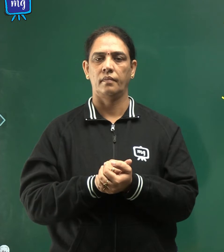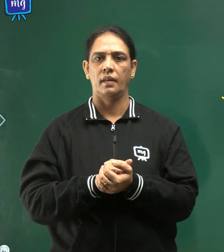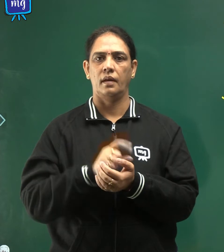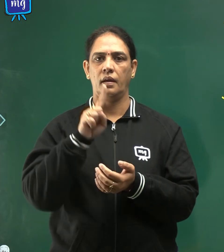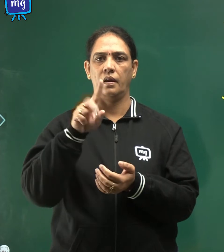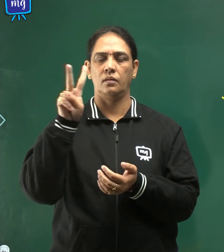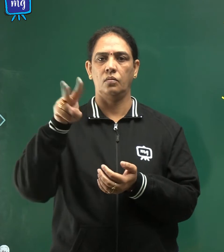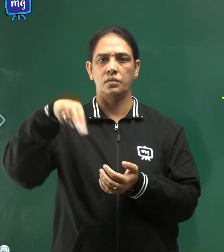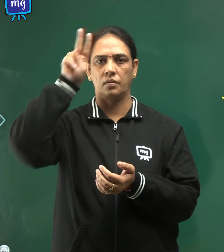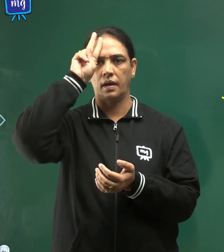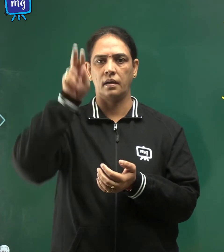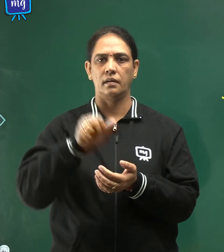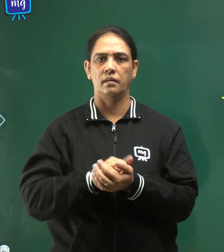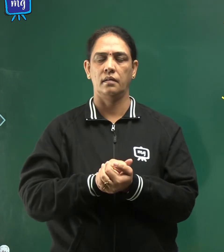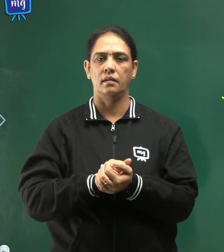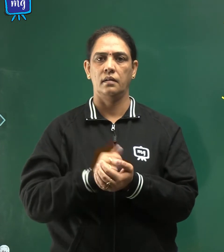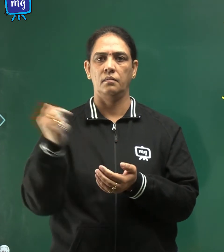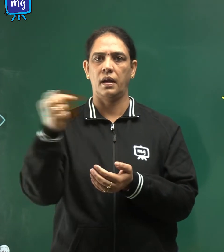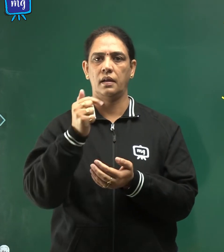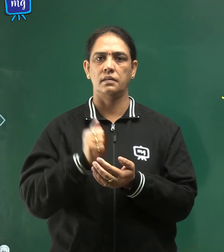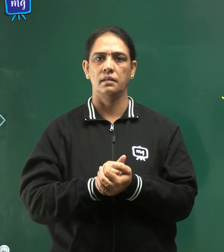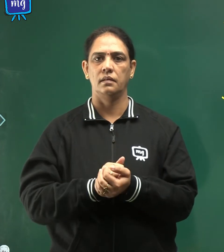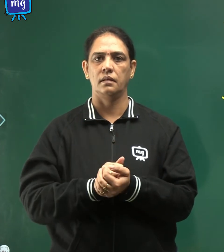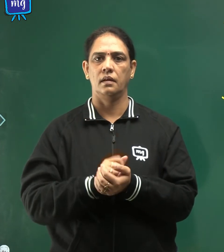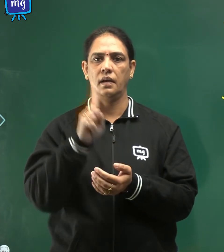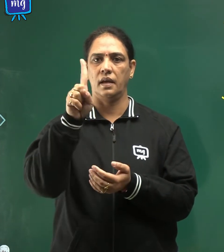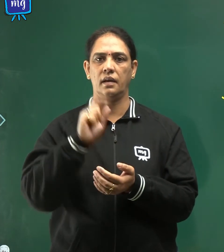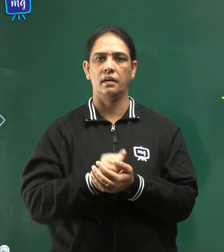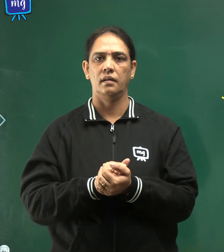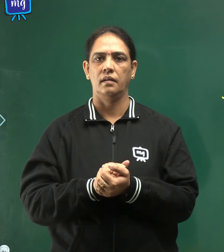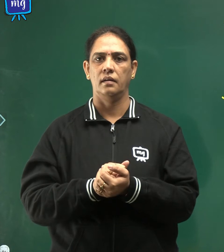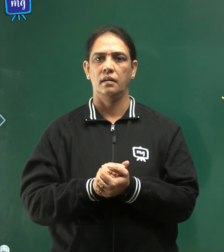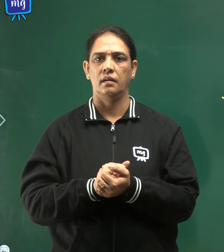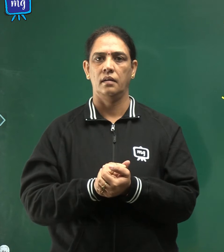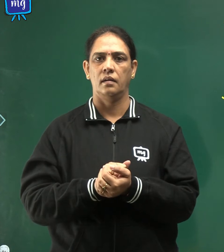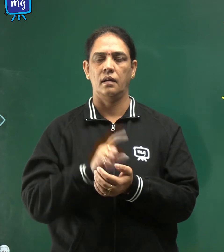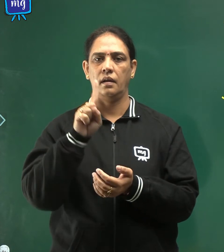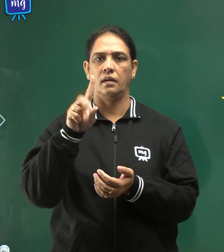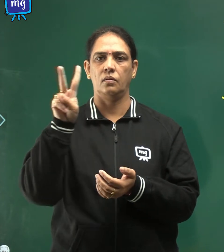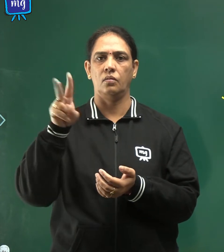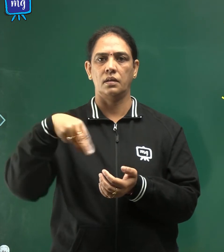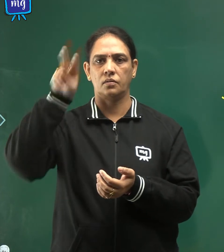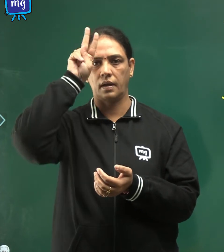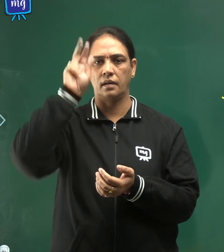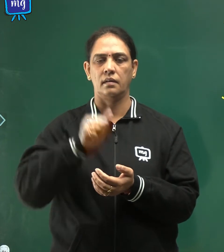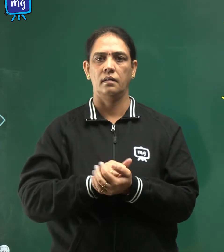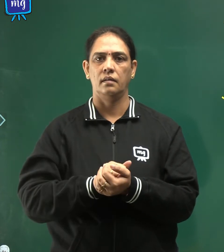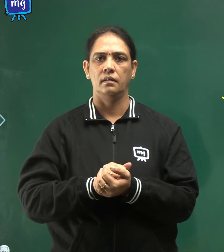12² - 1 12 का स्क्वायर